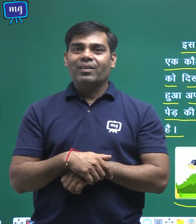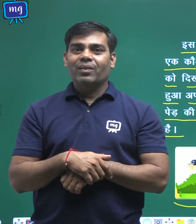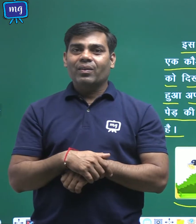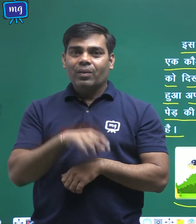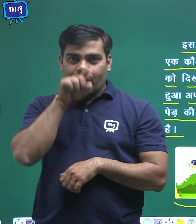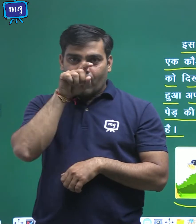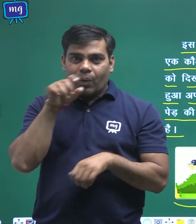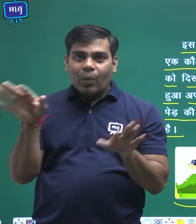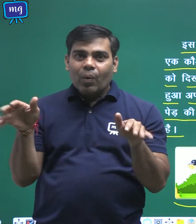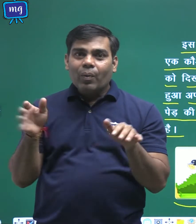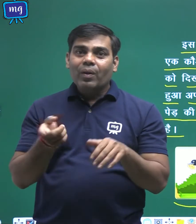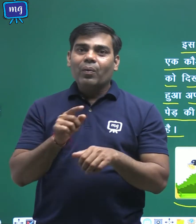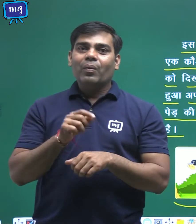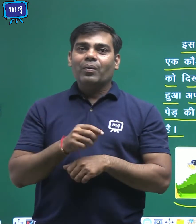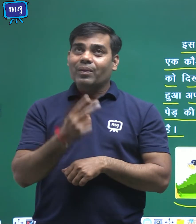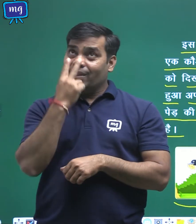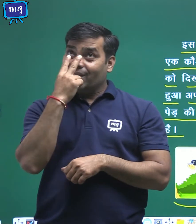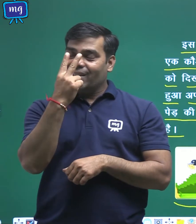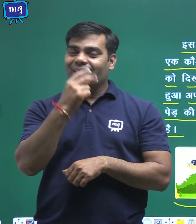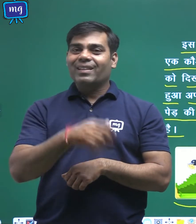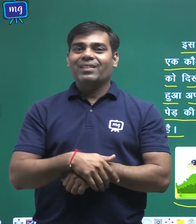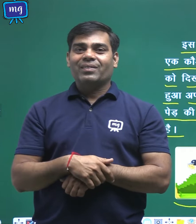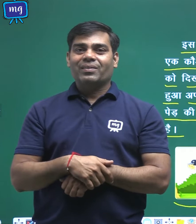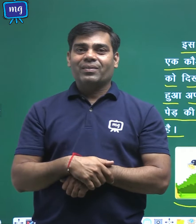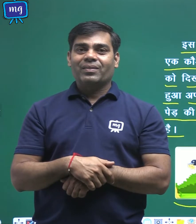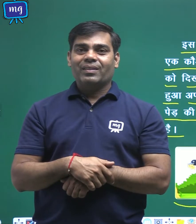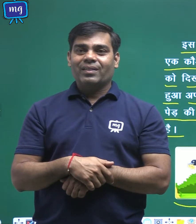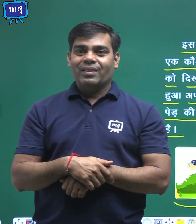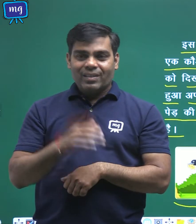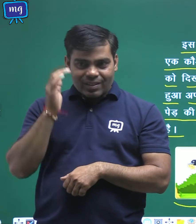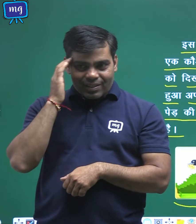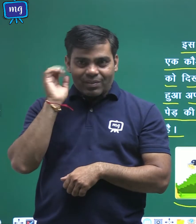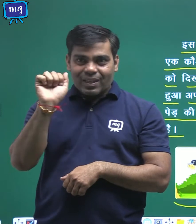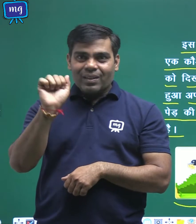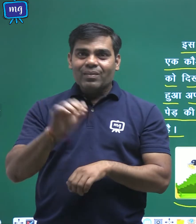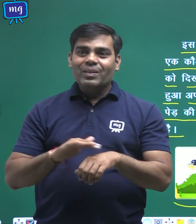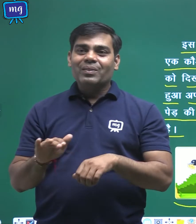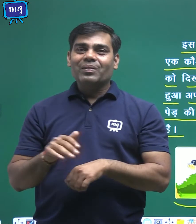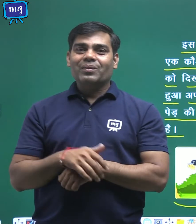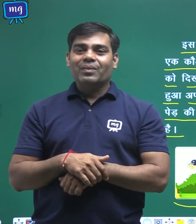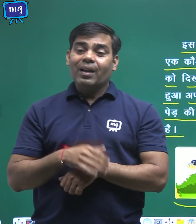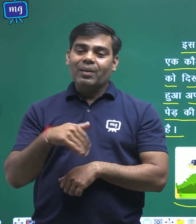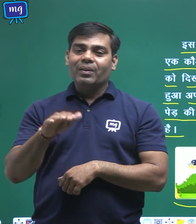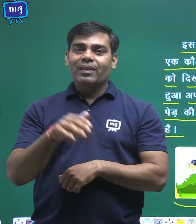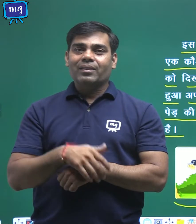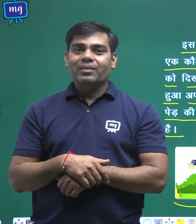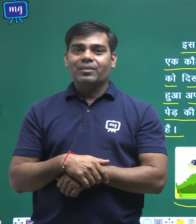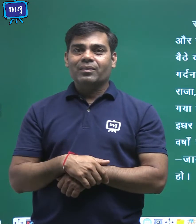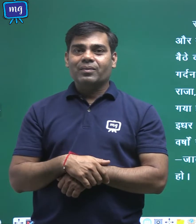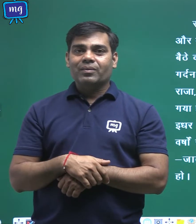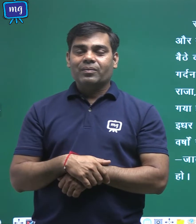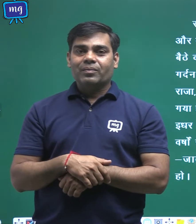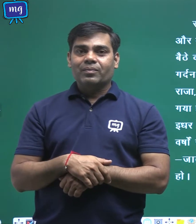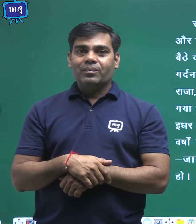कौवे को देख रहा है। समझ आया बच्चों? आगे बढ़े।